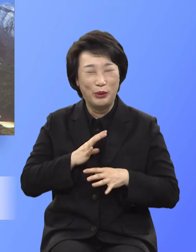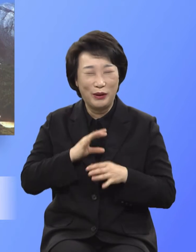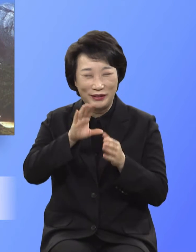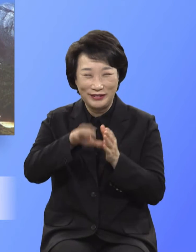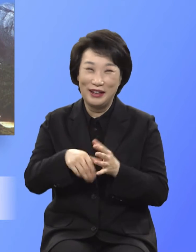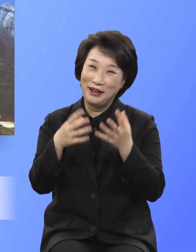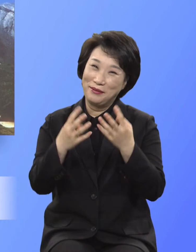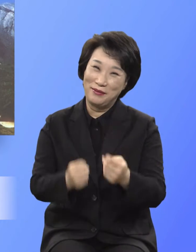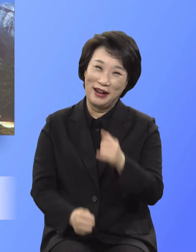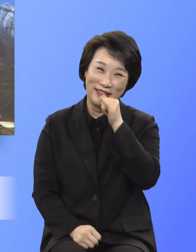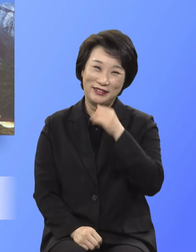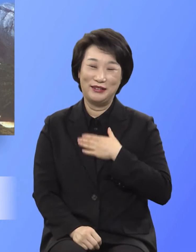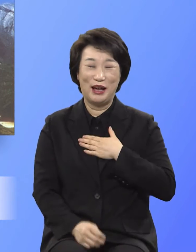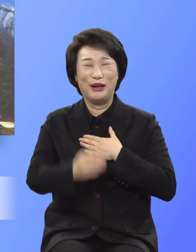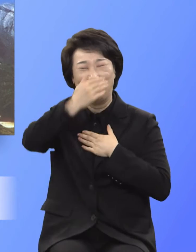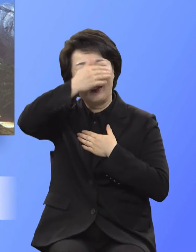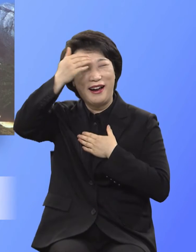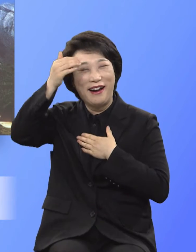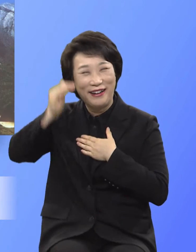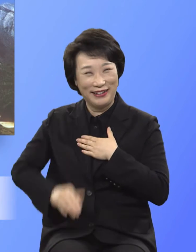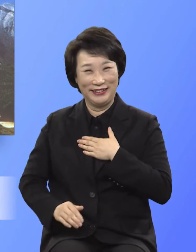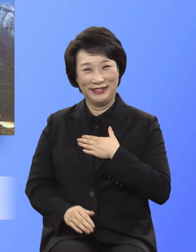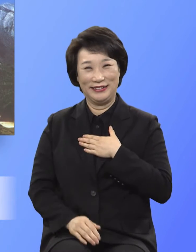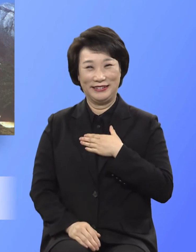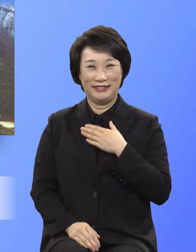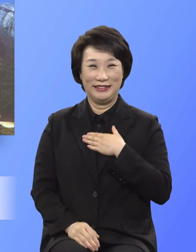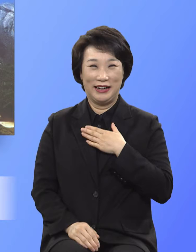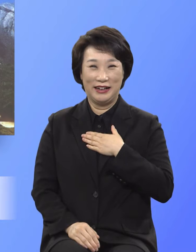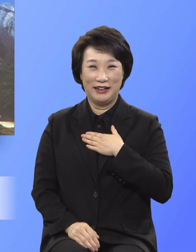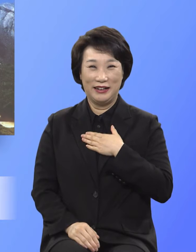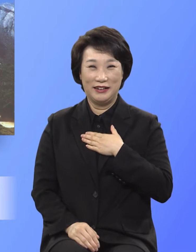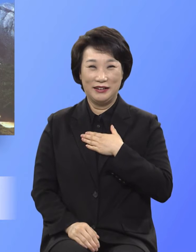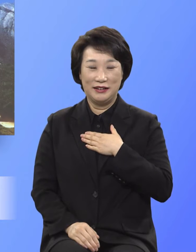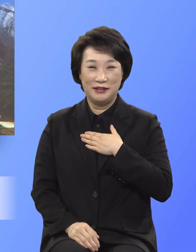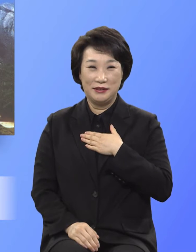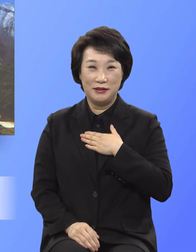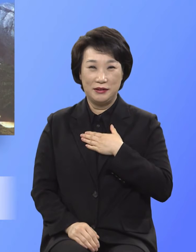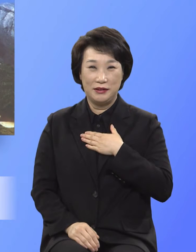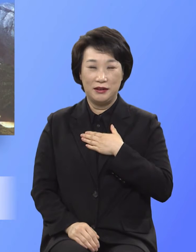깜짝깜짝 놀랄 만큼 다행스러운지,